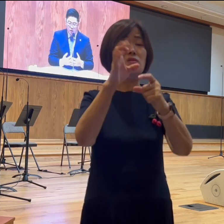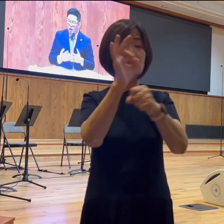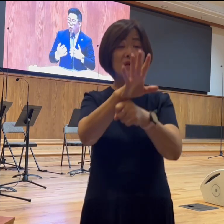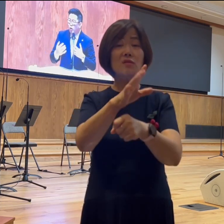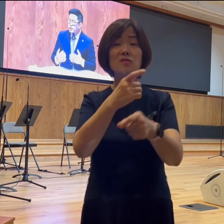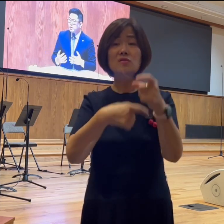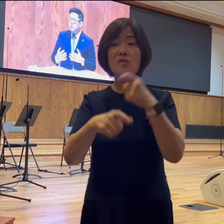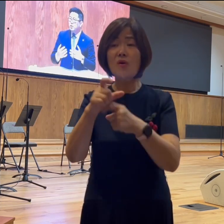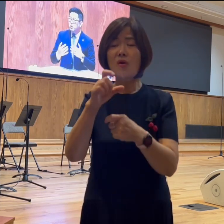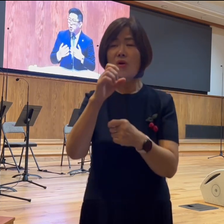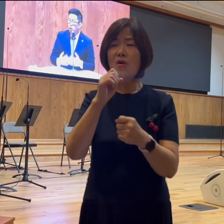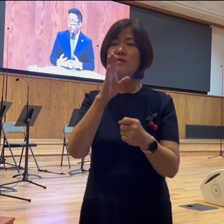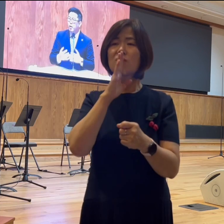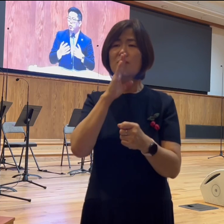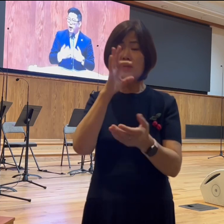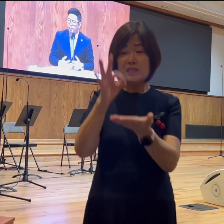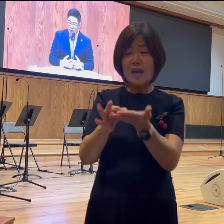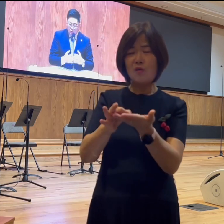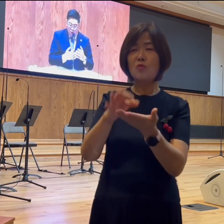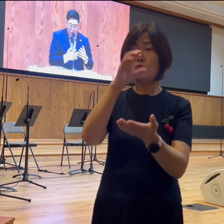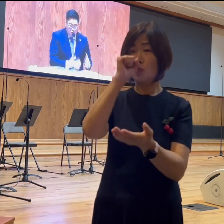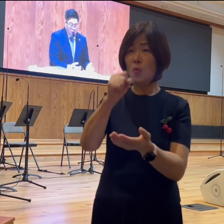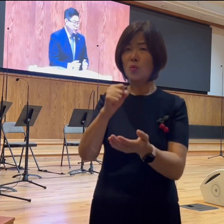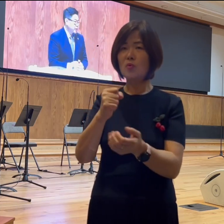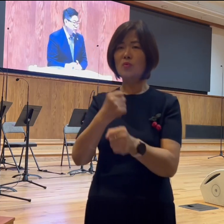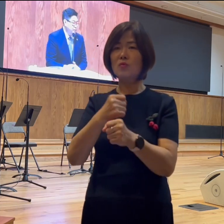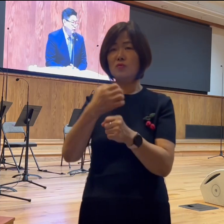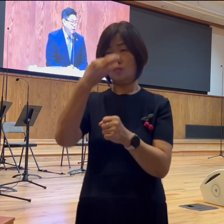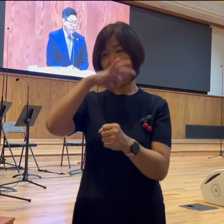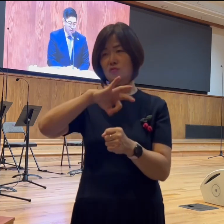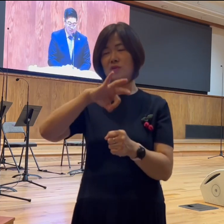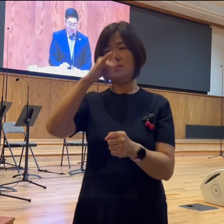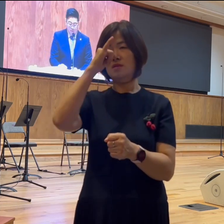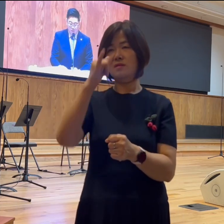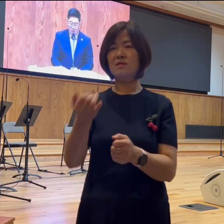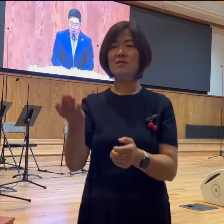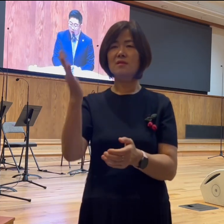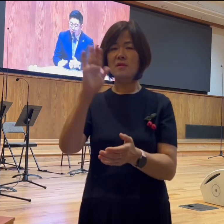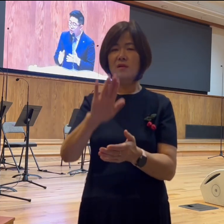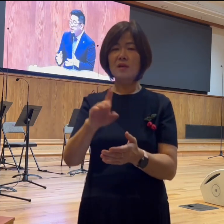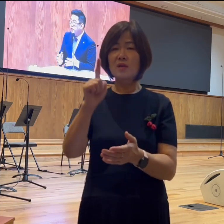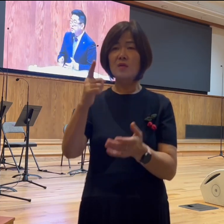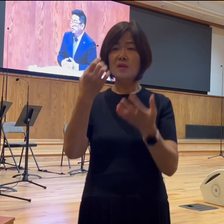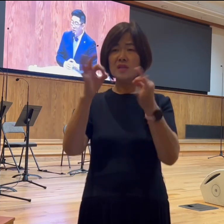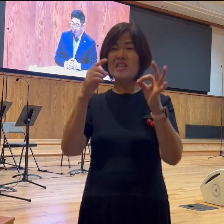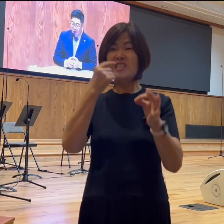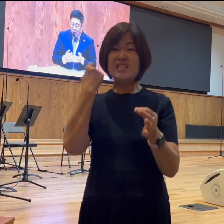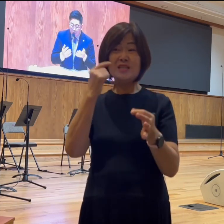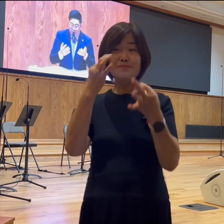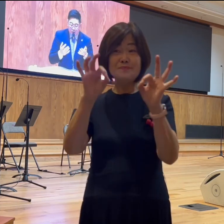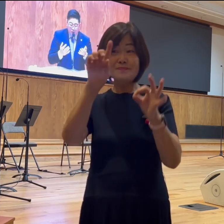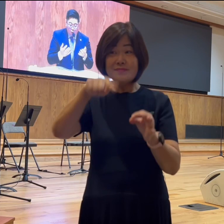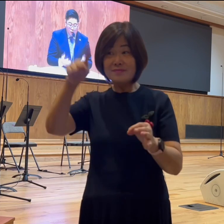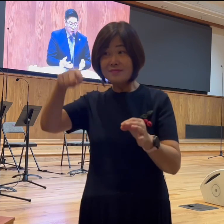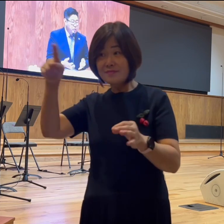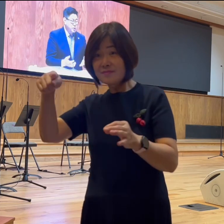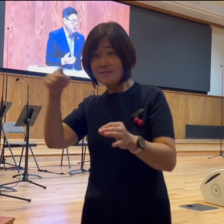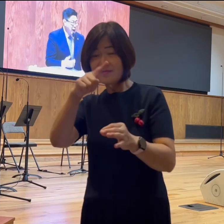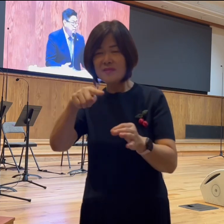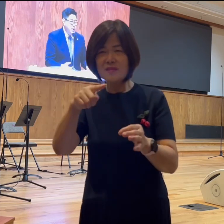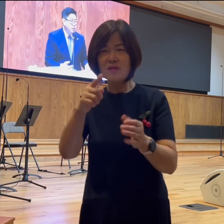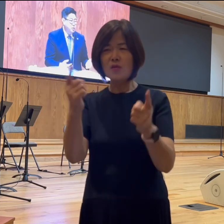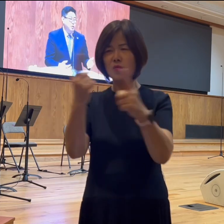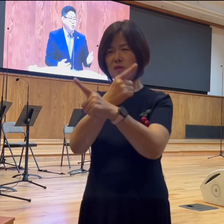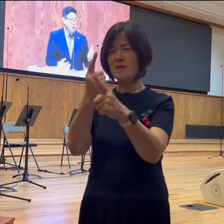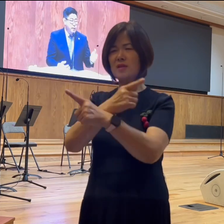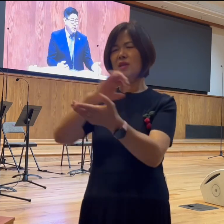것이 훨씬 더 저렴하고 합리적이고 효율적일 것입니다. 이렇게 금칠을 해서 접시를 고치는 것이